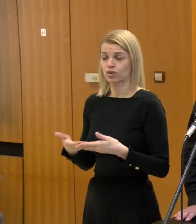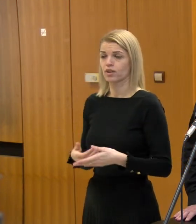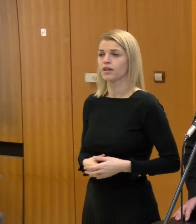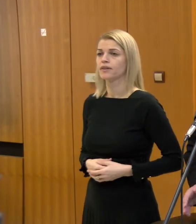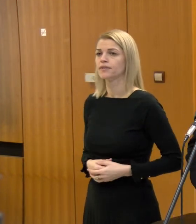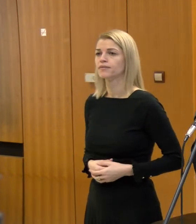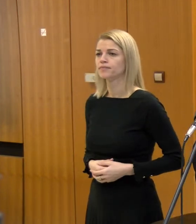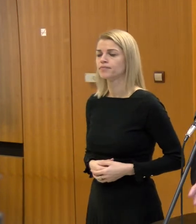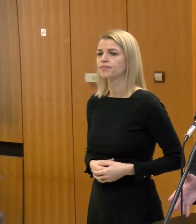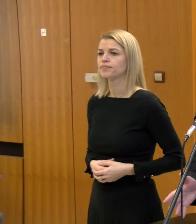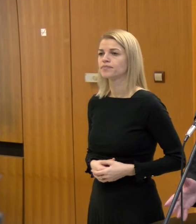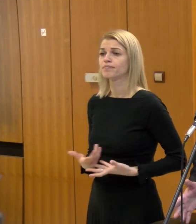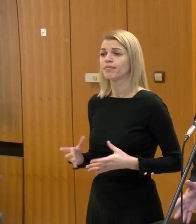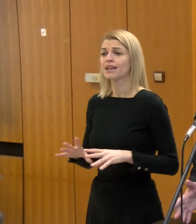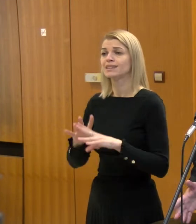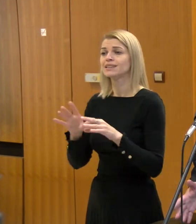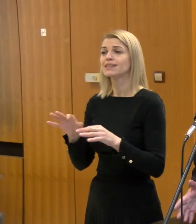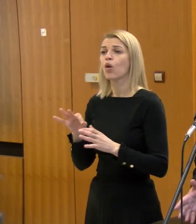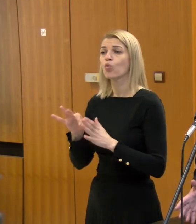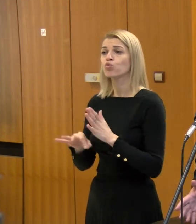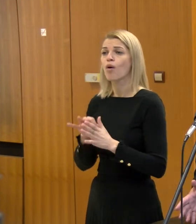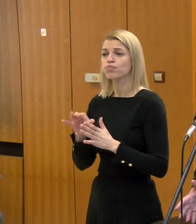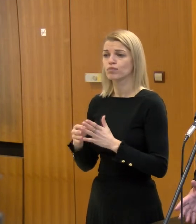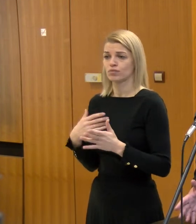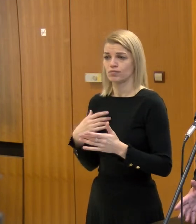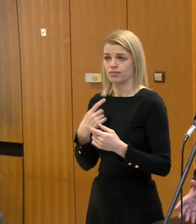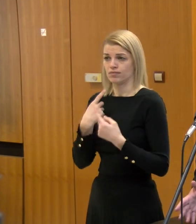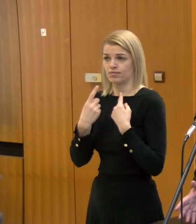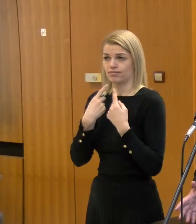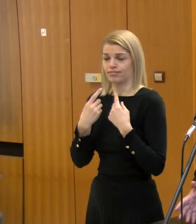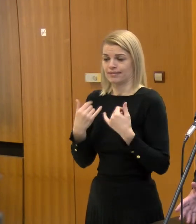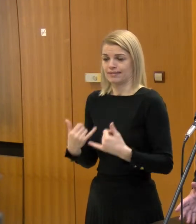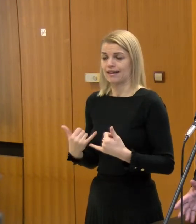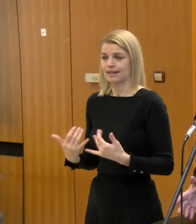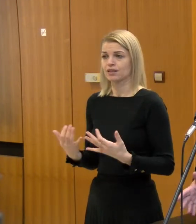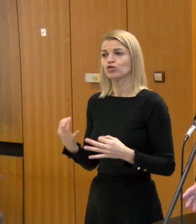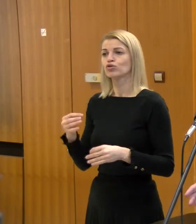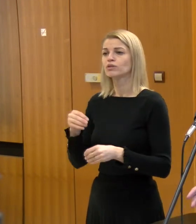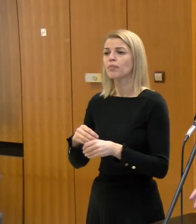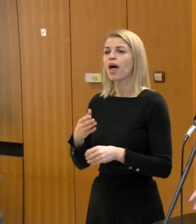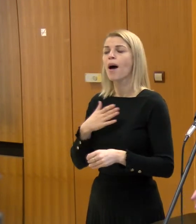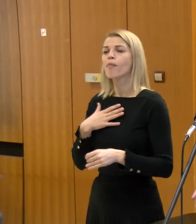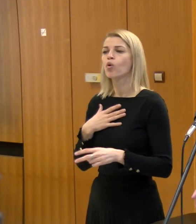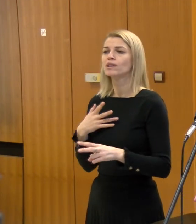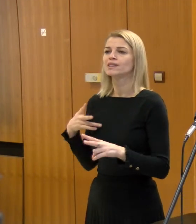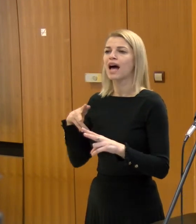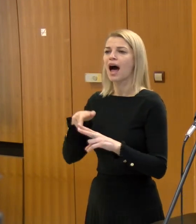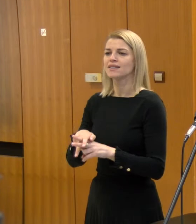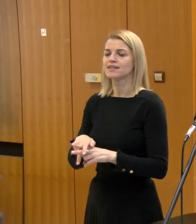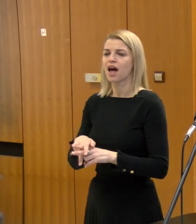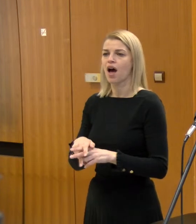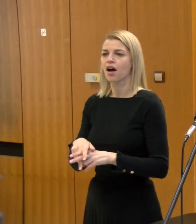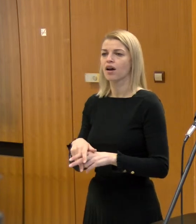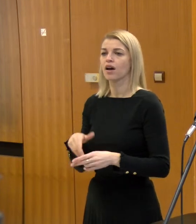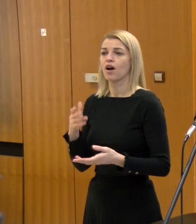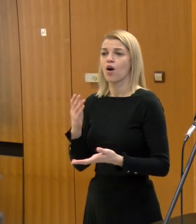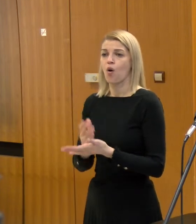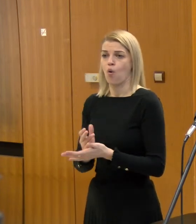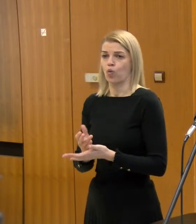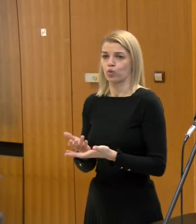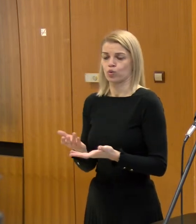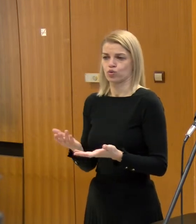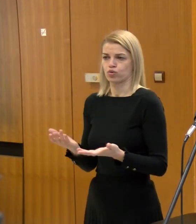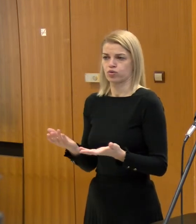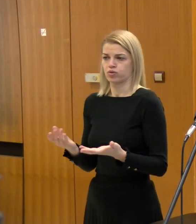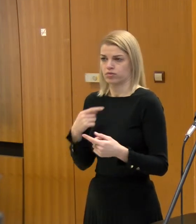No, celú dobu sa teraz o tom zhovárame, čo to znamená ten môj zásah. Akože už sme sa dostali tak ďaleko,